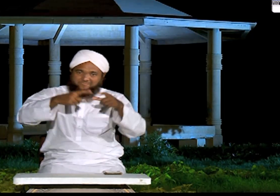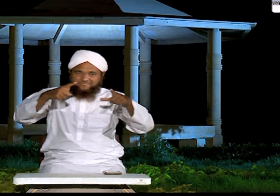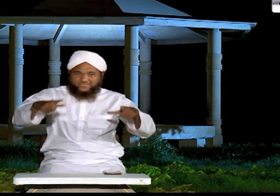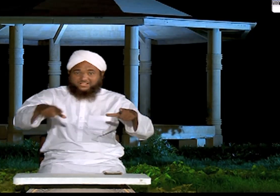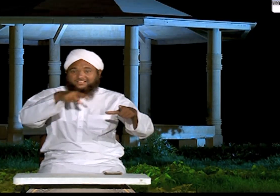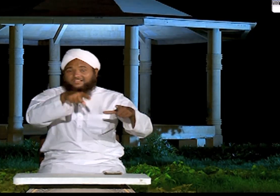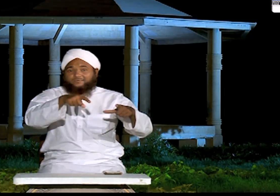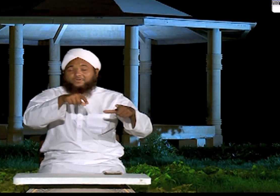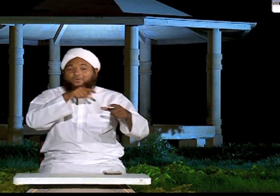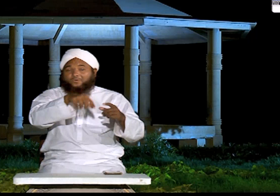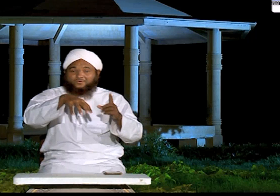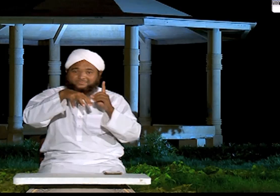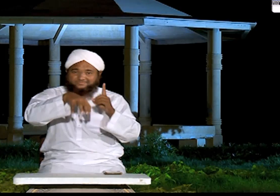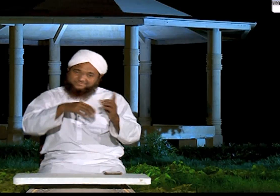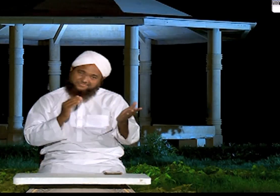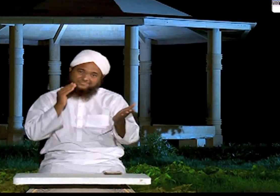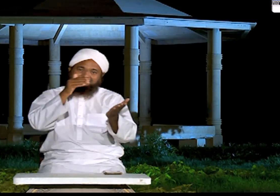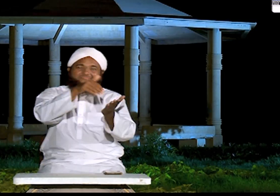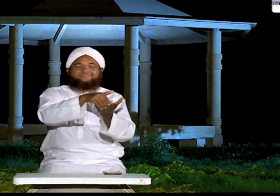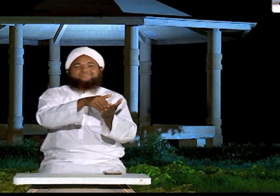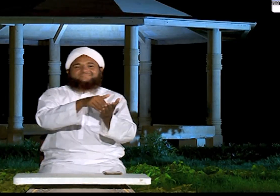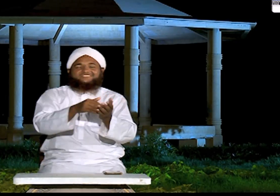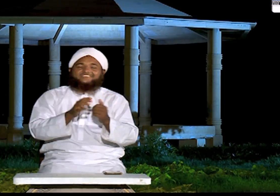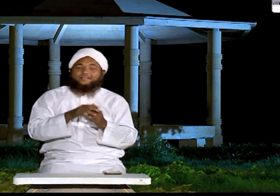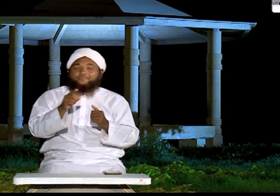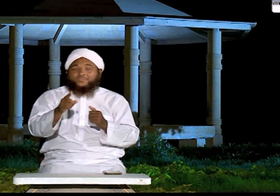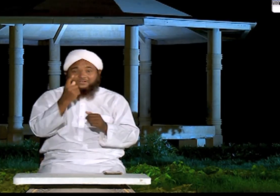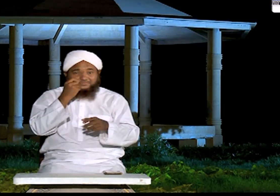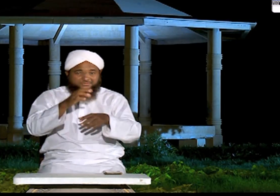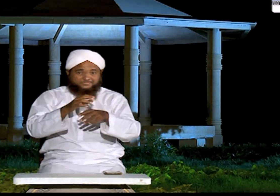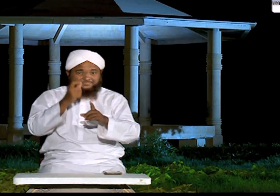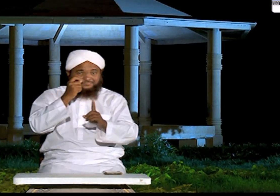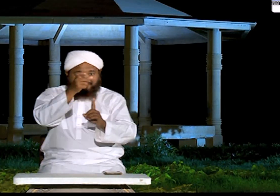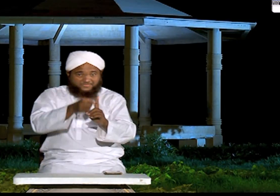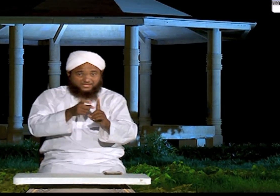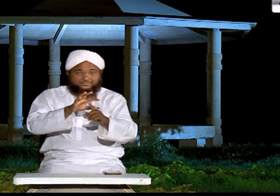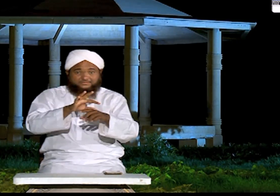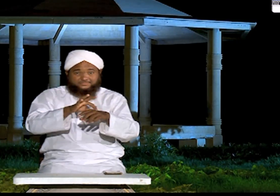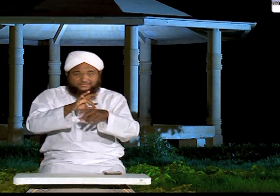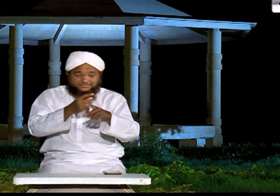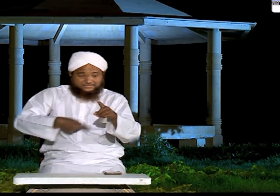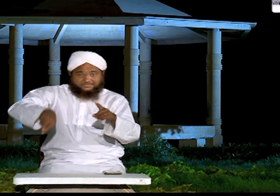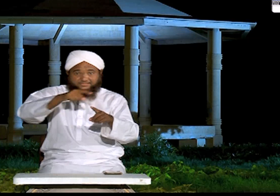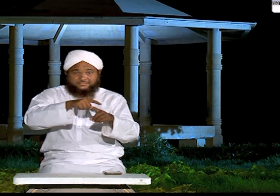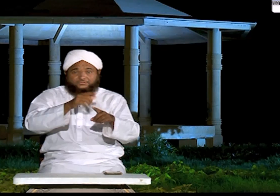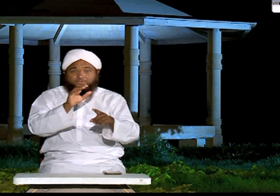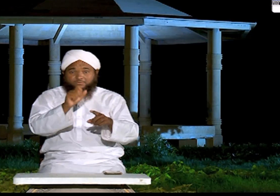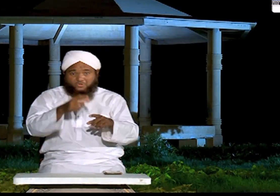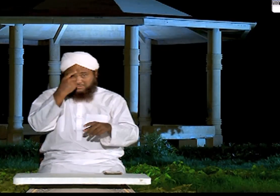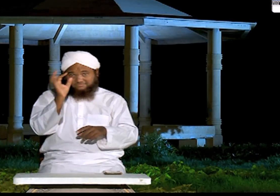کو نوازیں گے وہ شخص یقیناً سعادت مند ہوگا جو ان کے زمانے میں ہوگا اور ان پر ایمان لائے گا